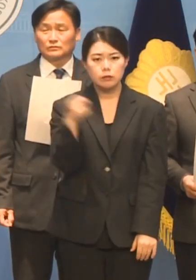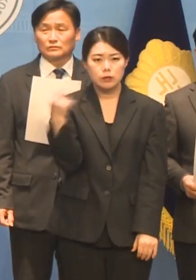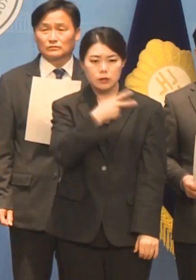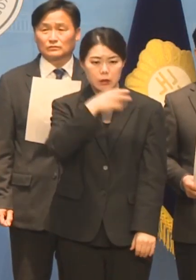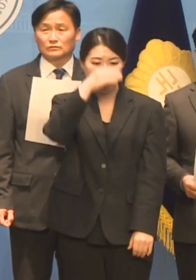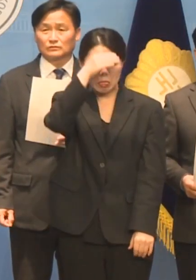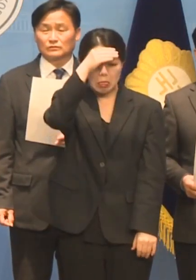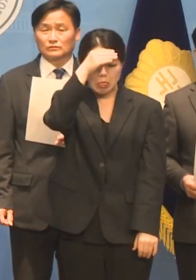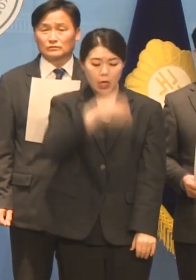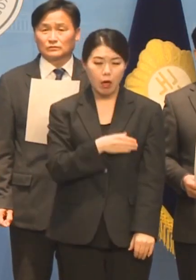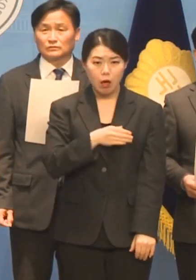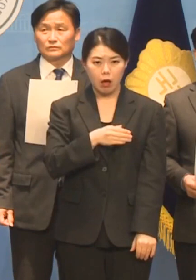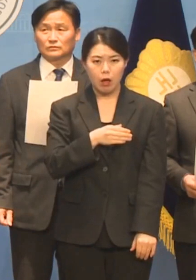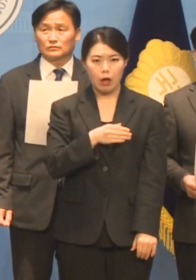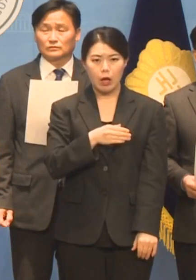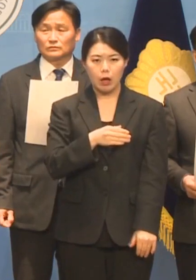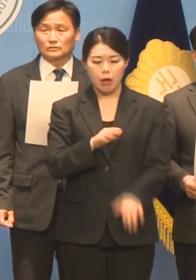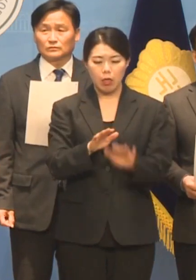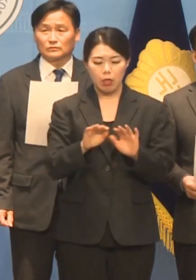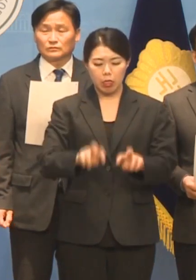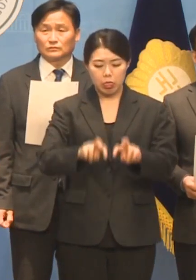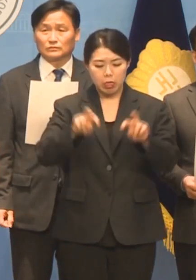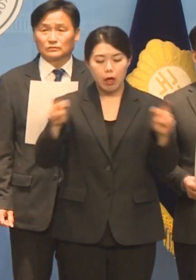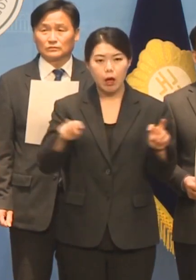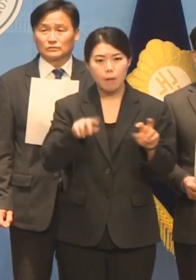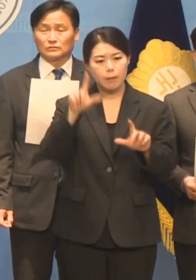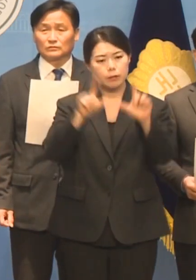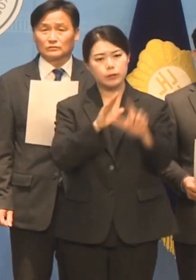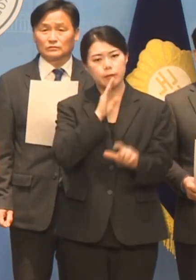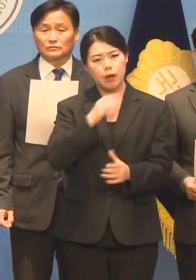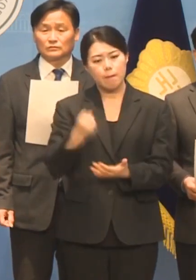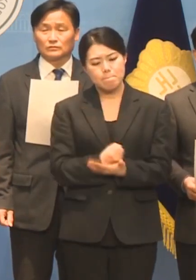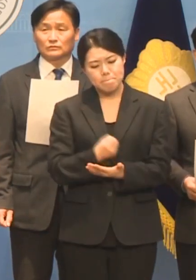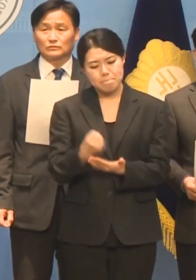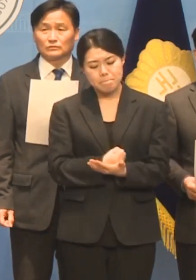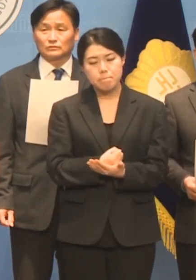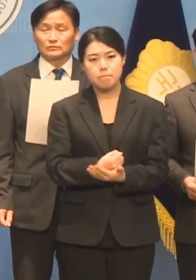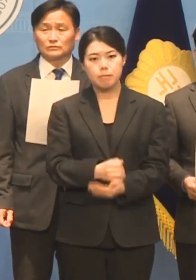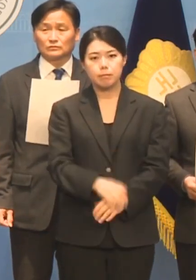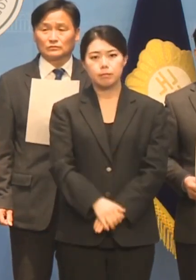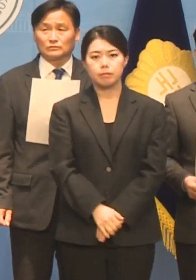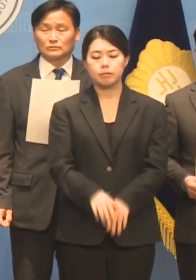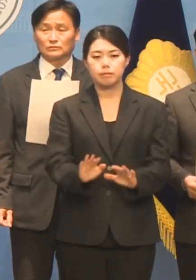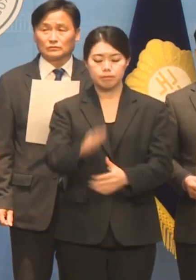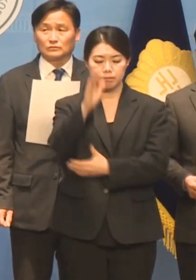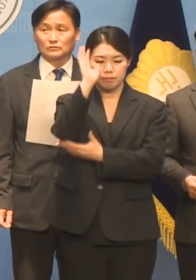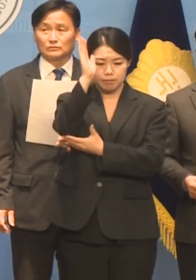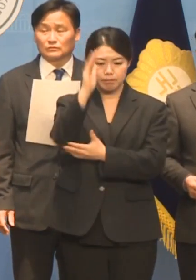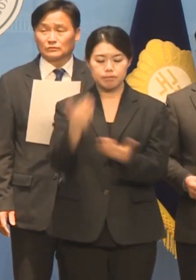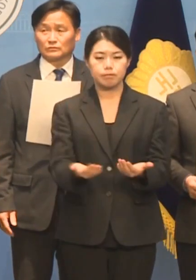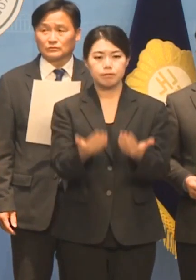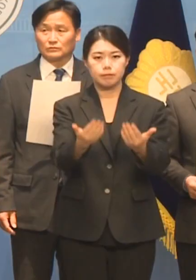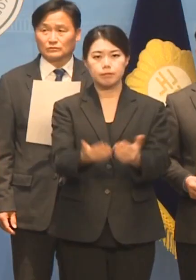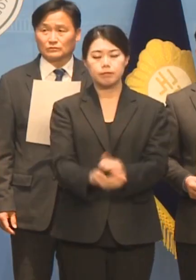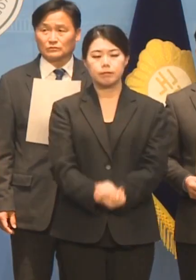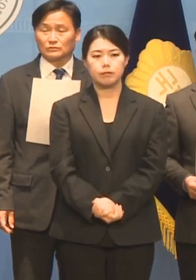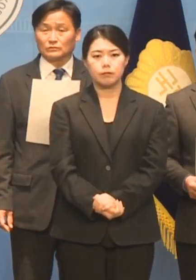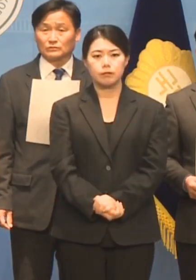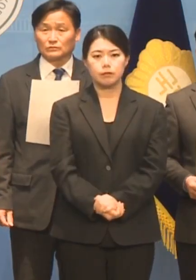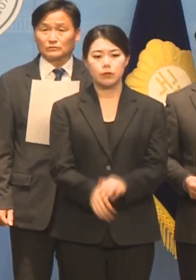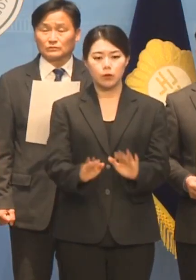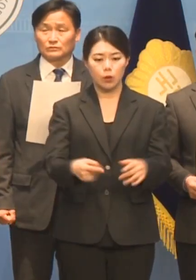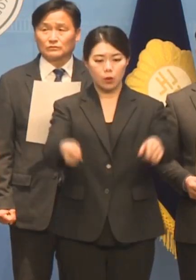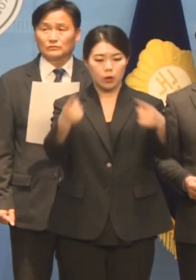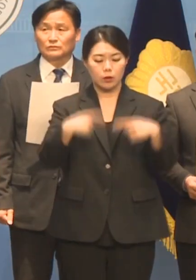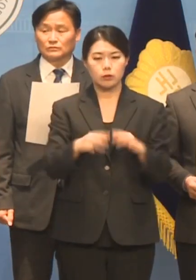있는 대한민국 오늘 현실이 정말 개탄스럽다는 말씀을 드리면서 오늘 기자회견을 시작하도록 하겠습니다. 오신